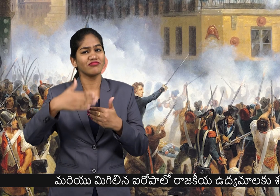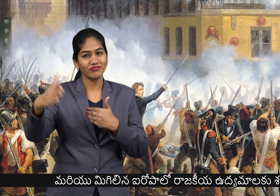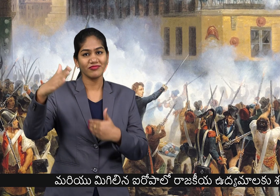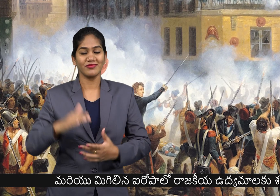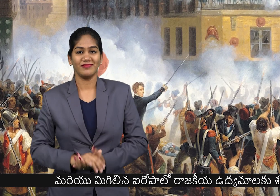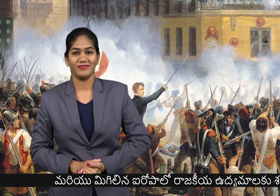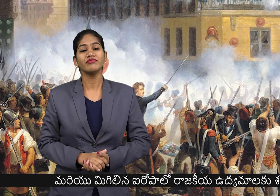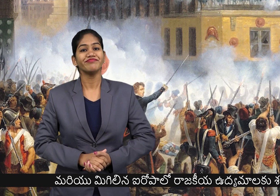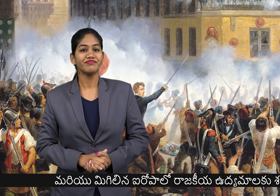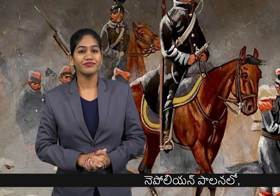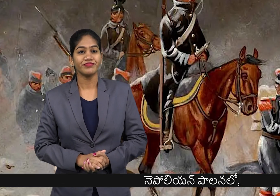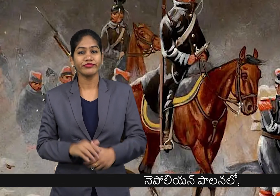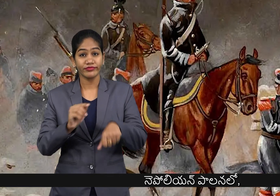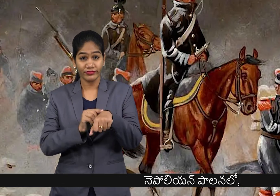శక్తినిచ్చాయి.